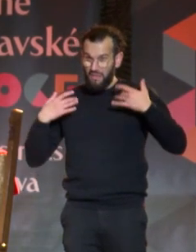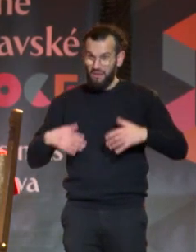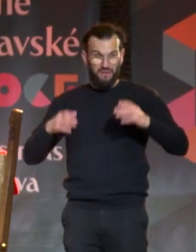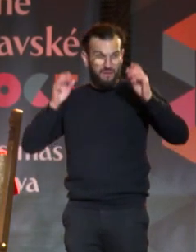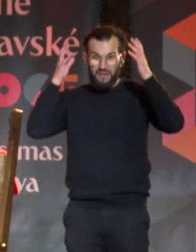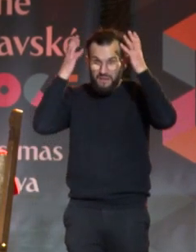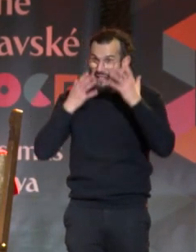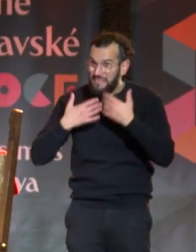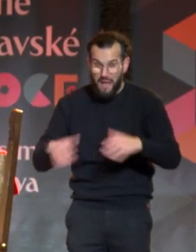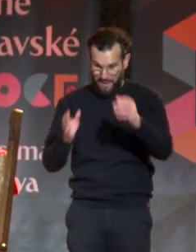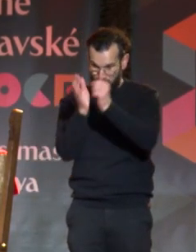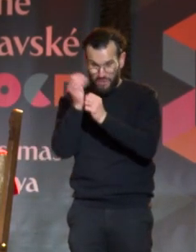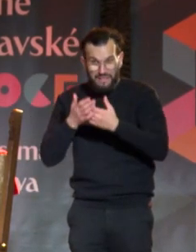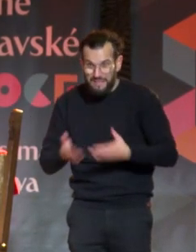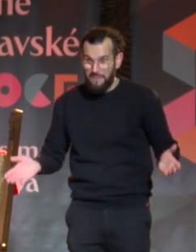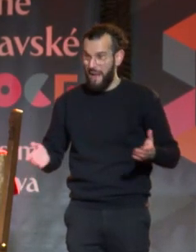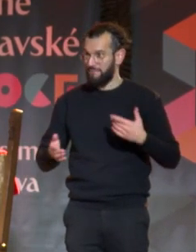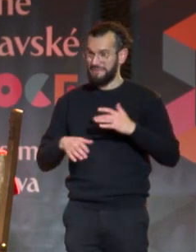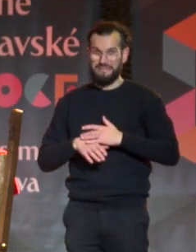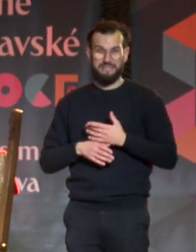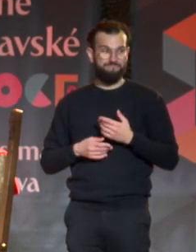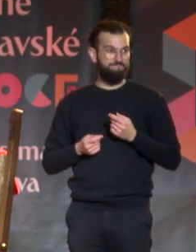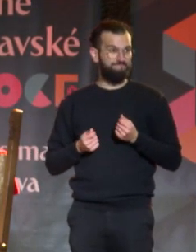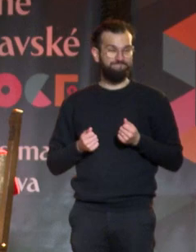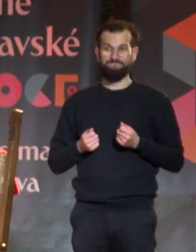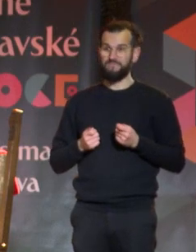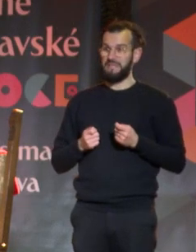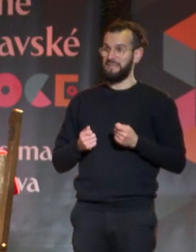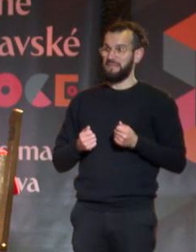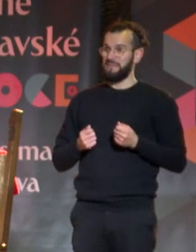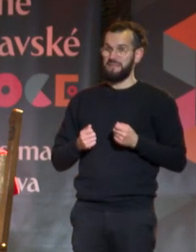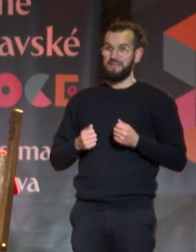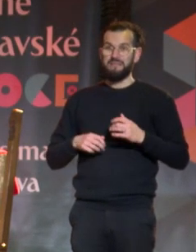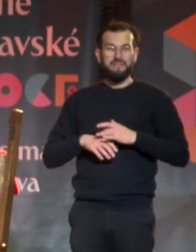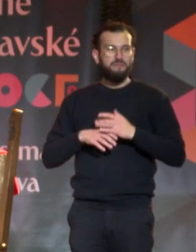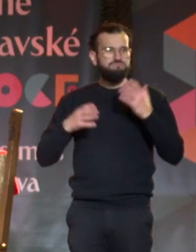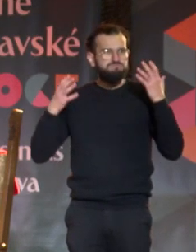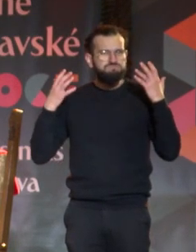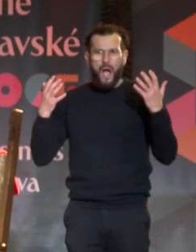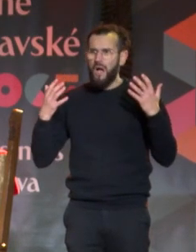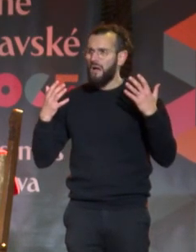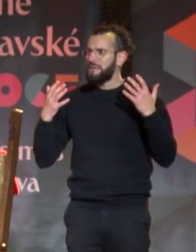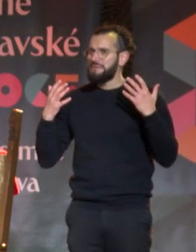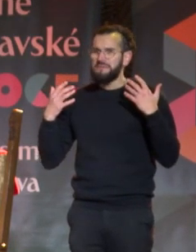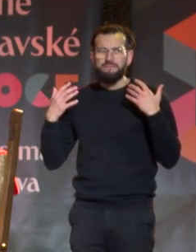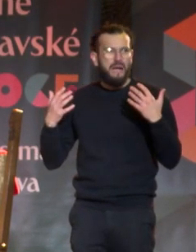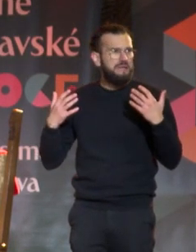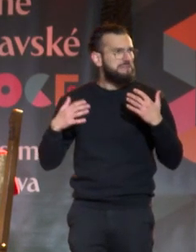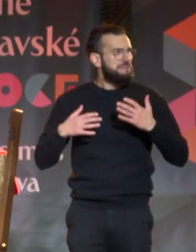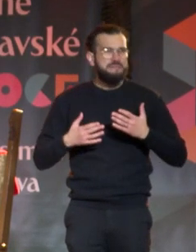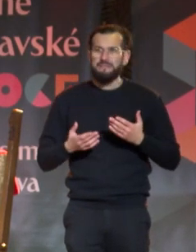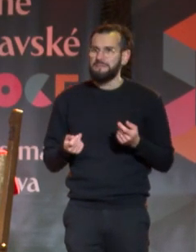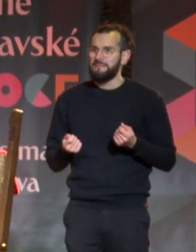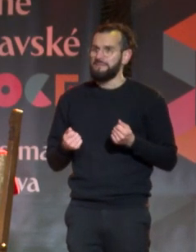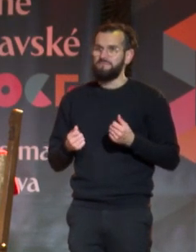kapucne, deje sa mi niečo divné. Počujem hlboké dunenie, trochu podobné tomu, ako keď